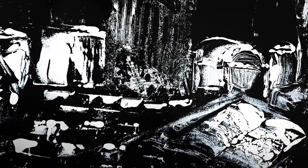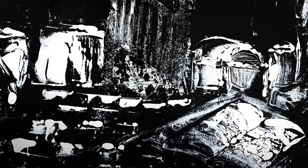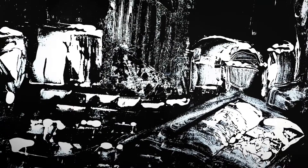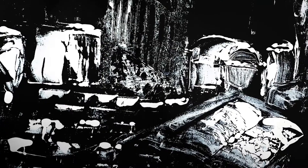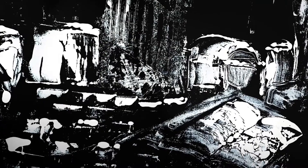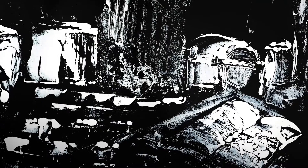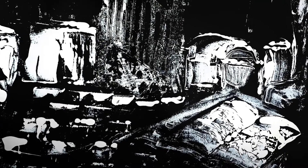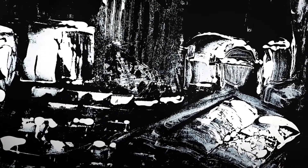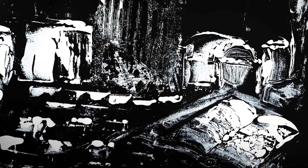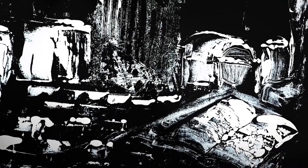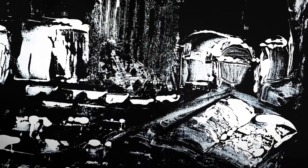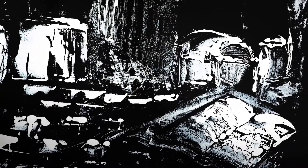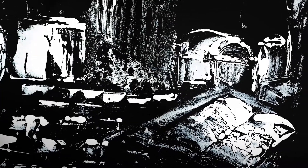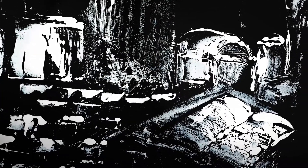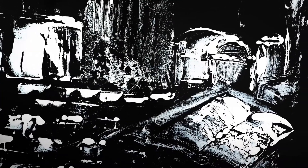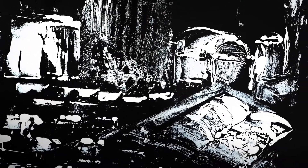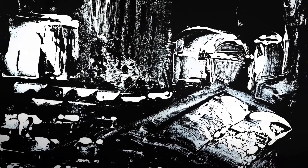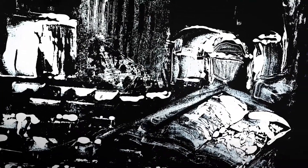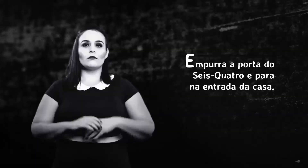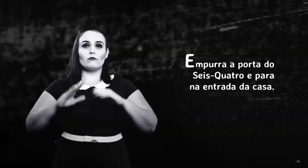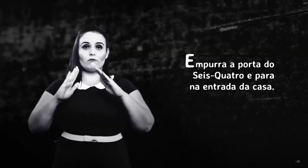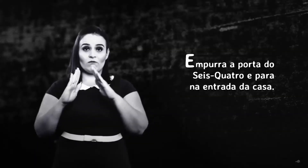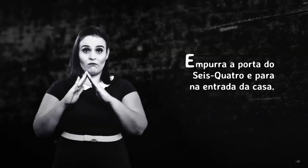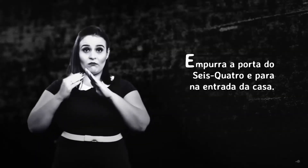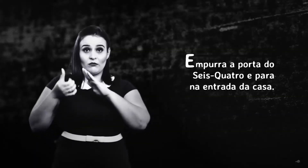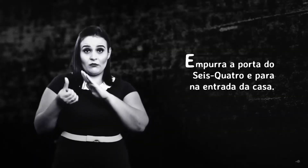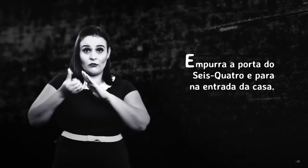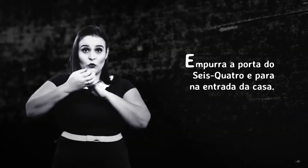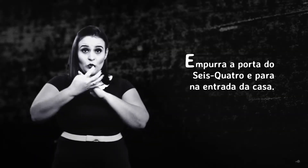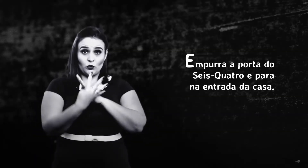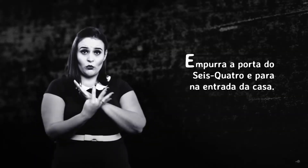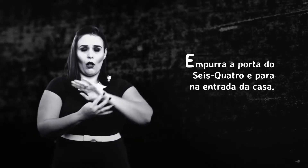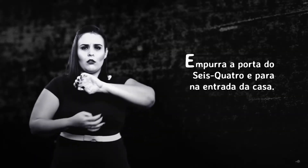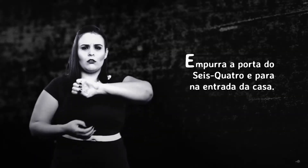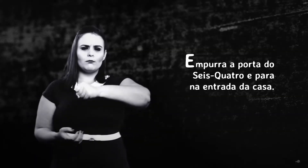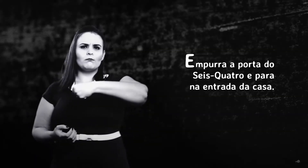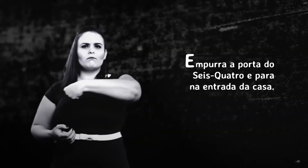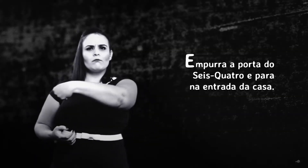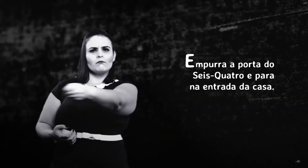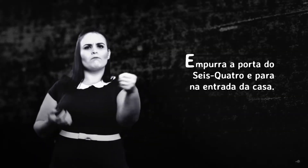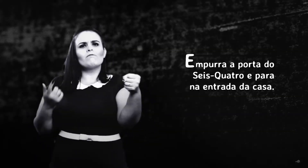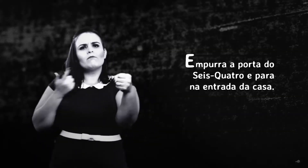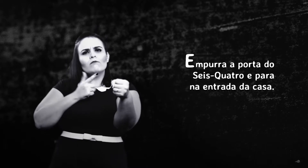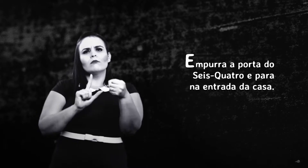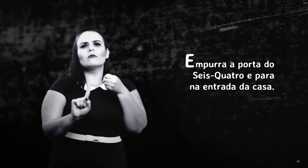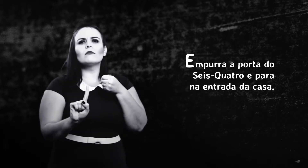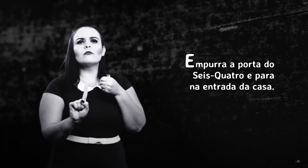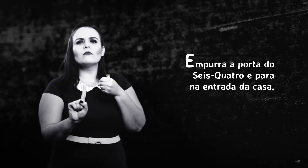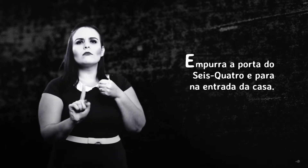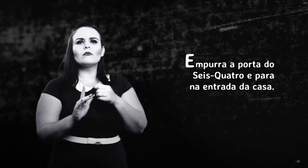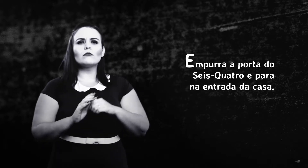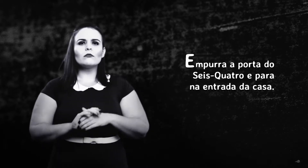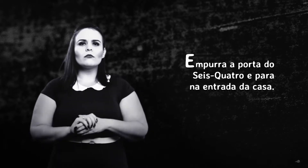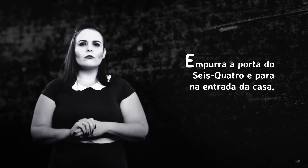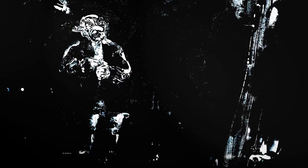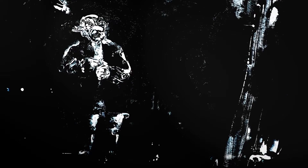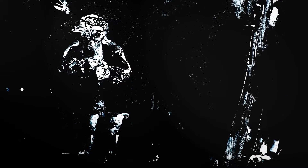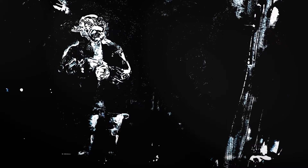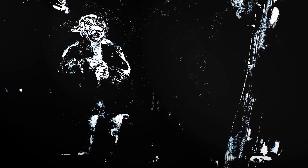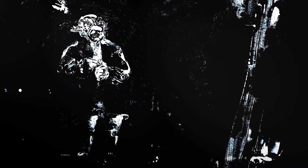baú, a poltrona. Empurra a porta do 6-4 e para, na entrada da casa.